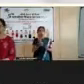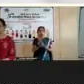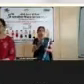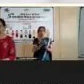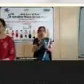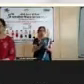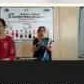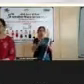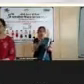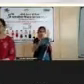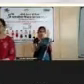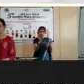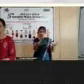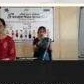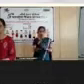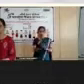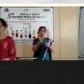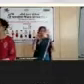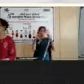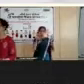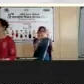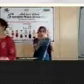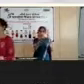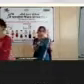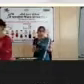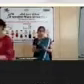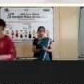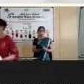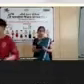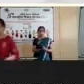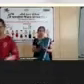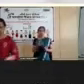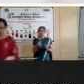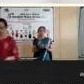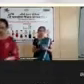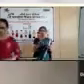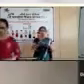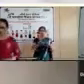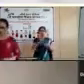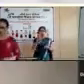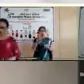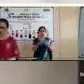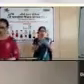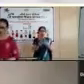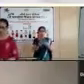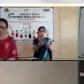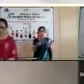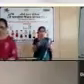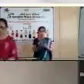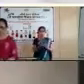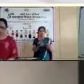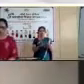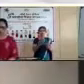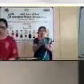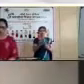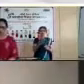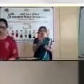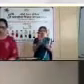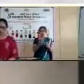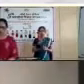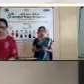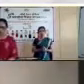सम्मानीय अधिकारीगण, दिव्यांग रोल मॉडल, पीएसयू और कॉर्पोरेट क्षेत्र के अधिकारीगण, गैर सरकारी संगठनों तथा दिव्यांगजन